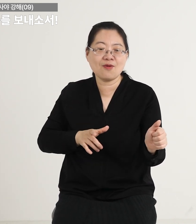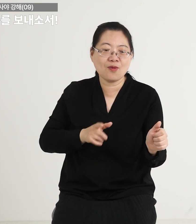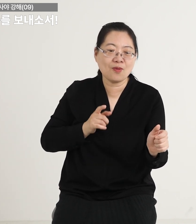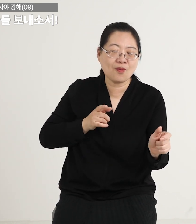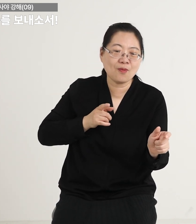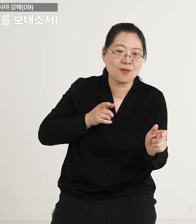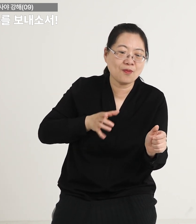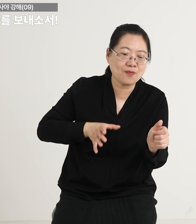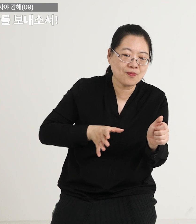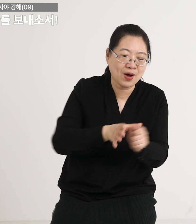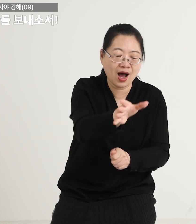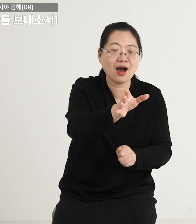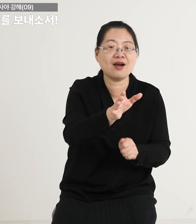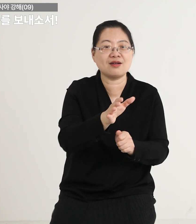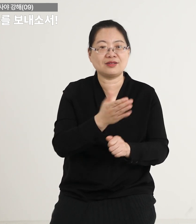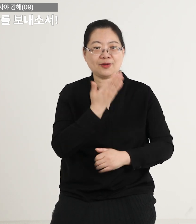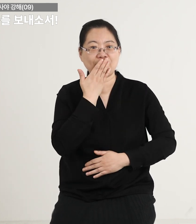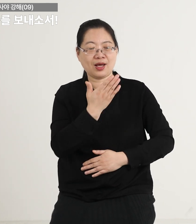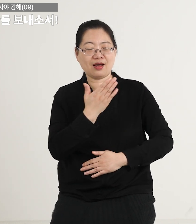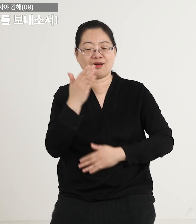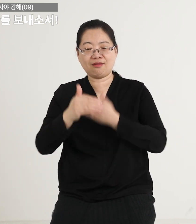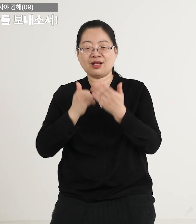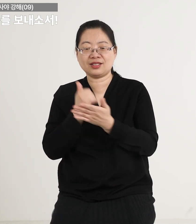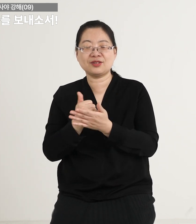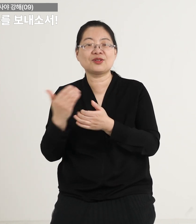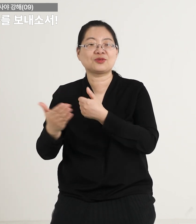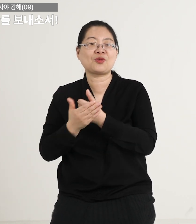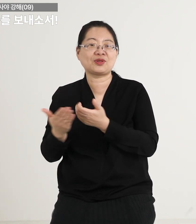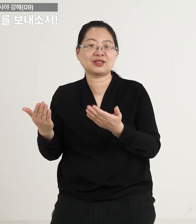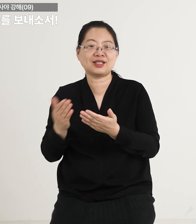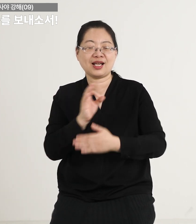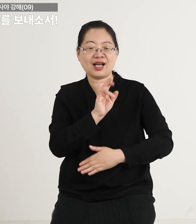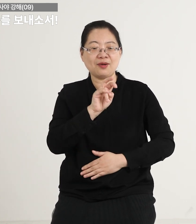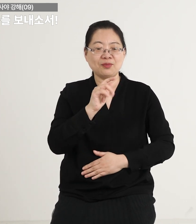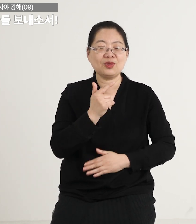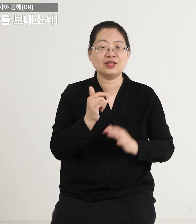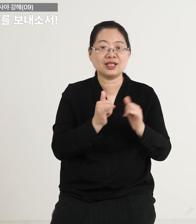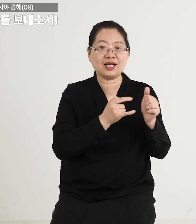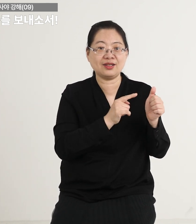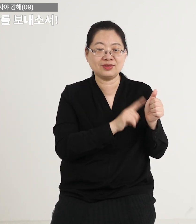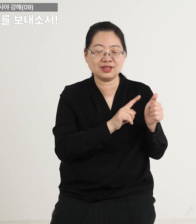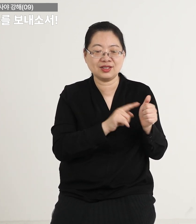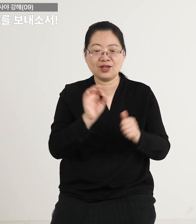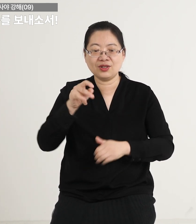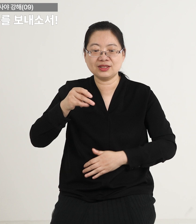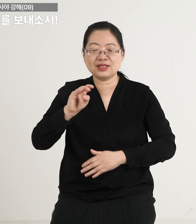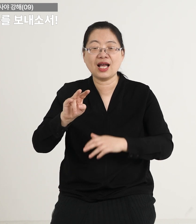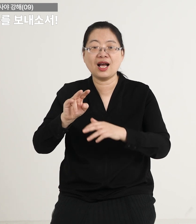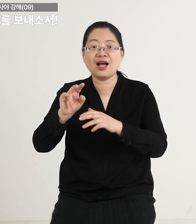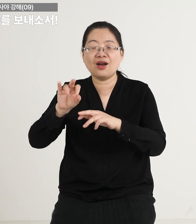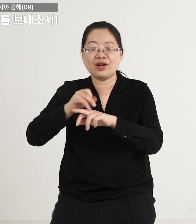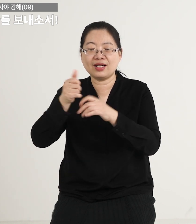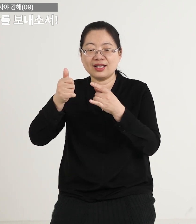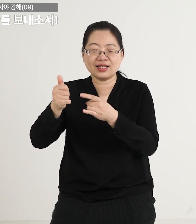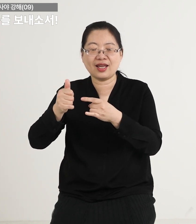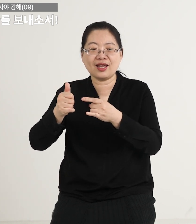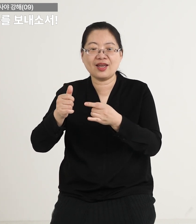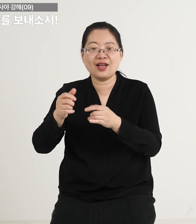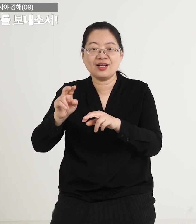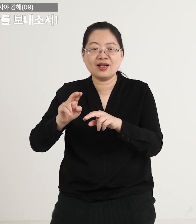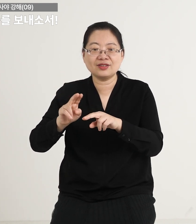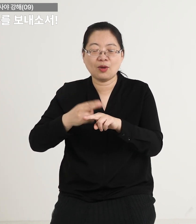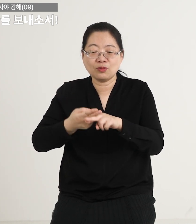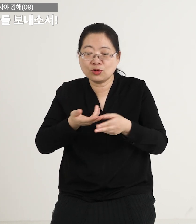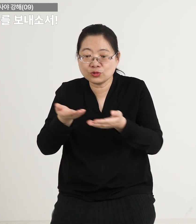그러니까 하나님이 도우시는 일이에요. 암몬 사람들이 우시야에게 조공을 바치매